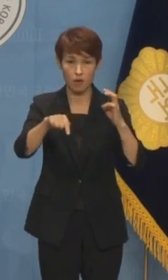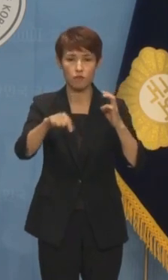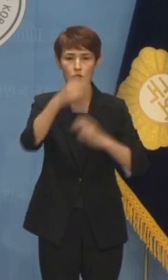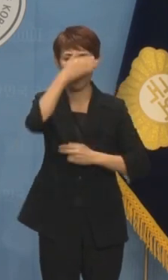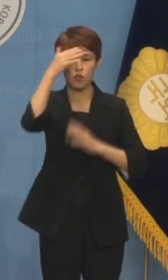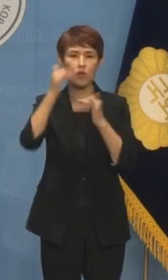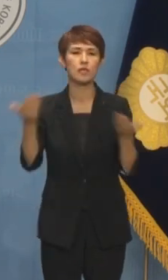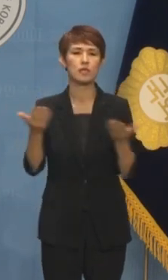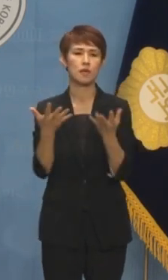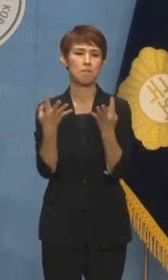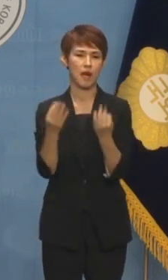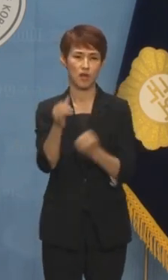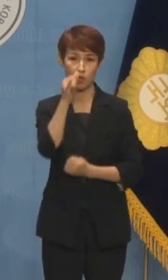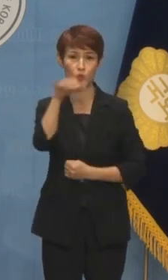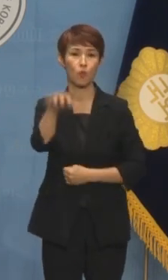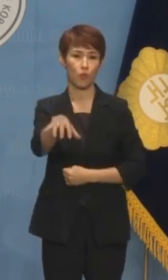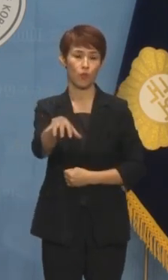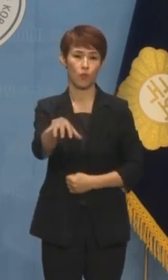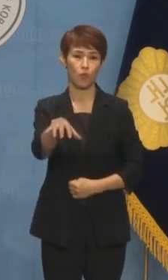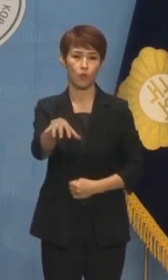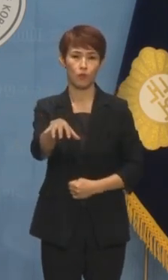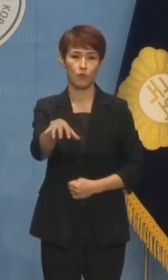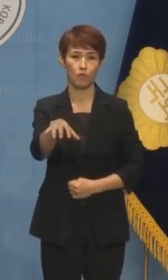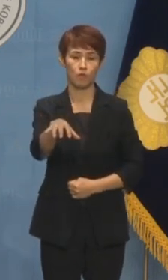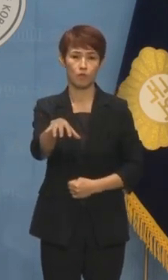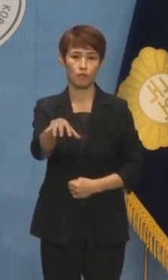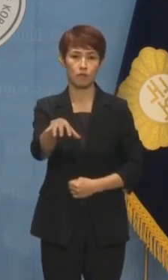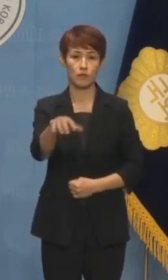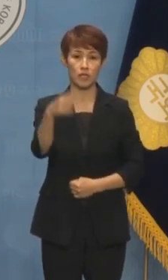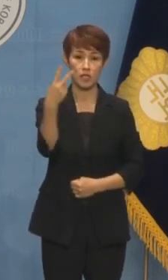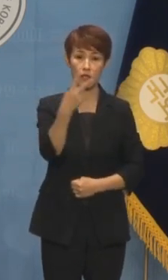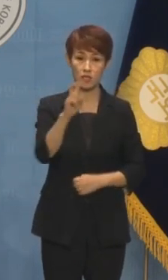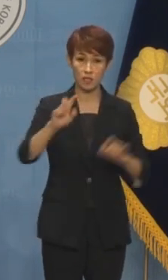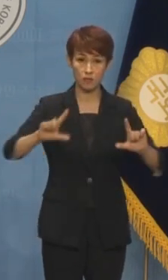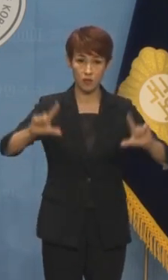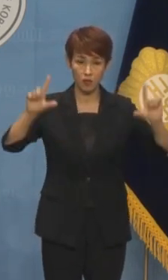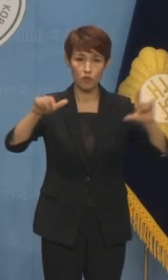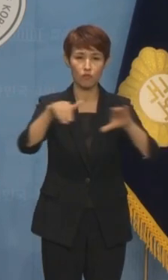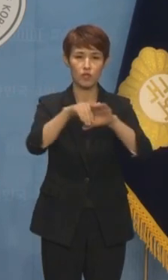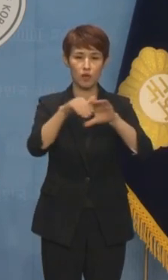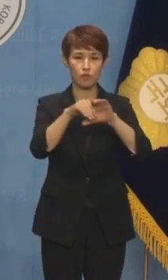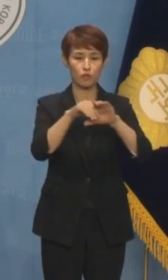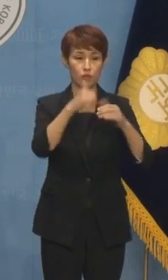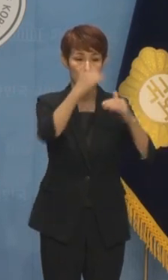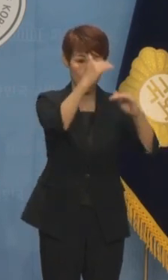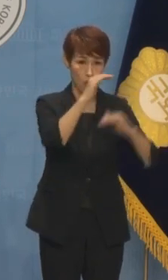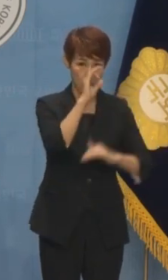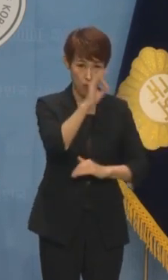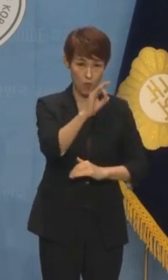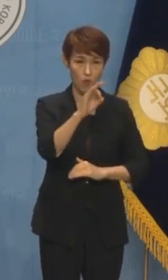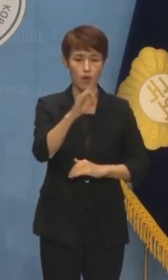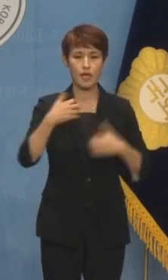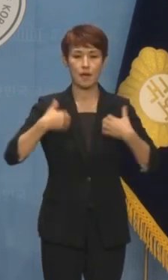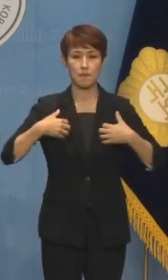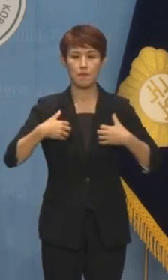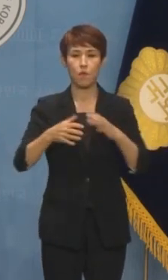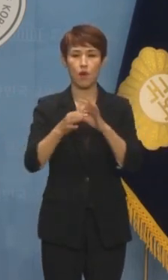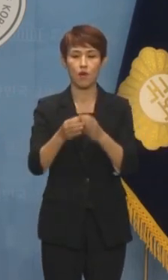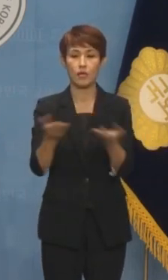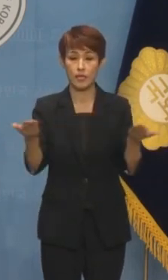많은 대표적인 직종입니다. 2020년 문체부 보고서에 따르면 게임업계